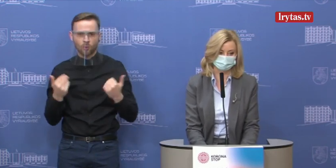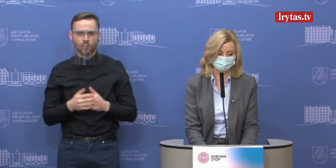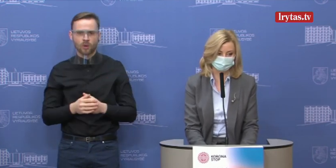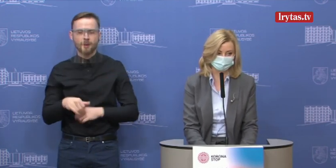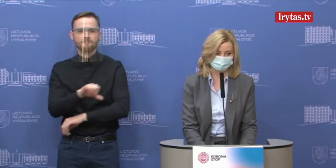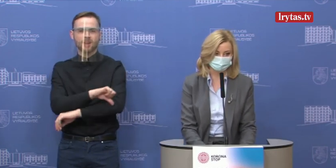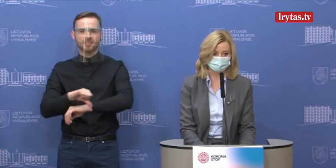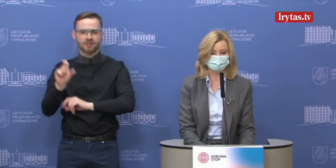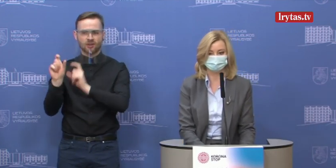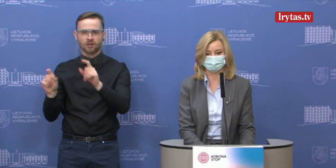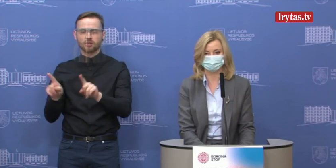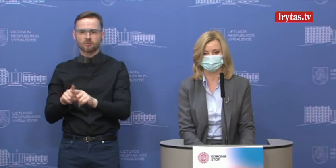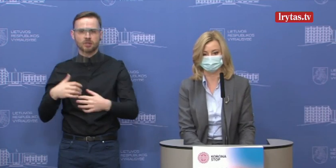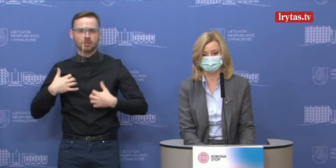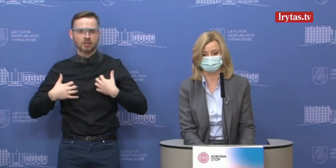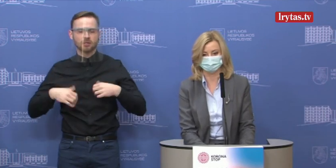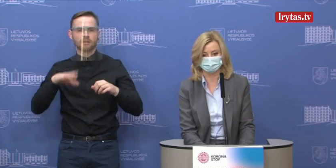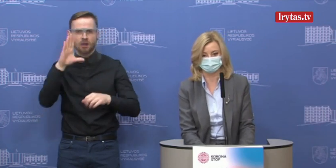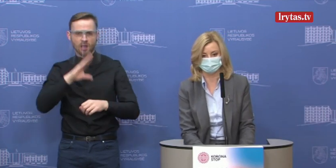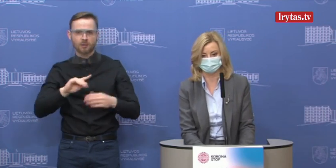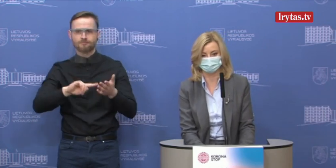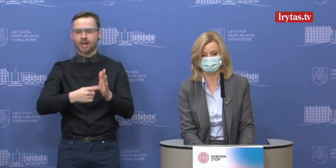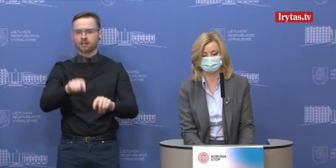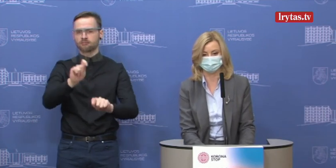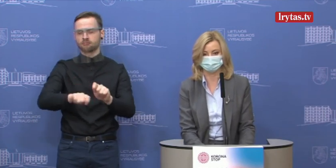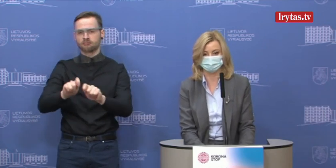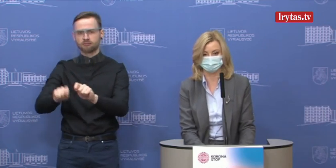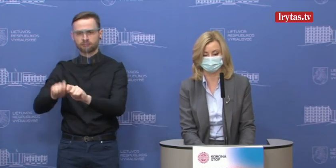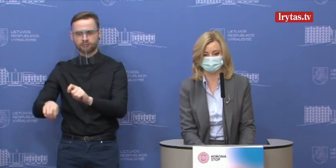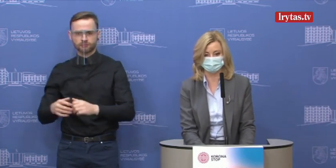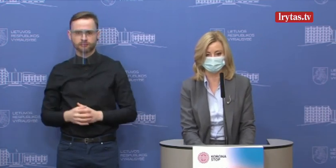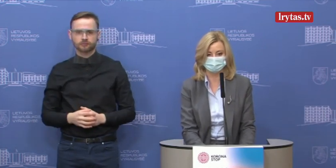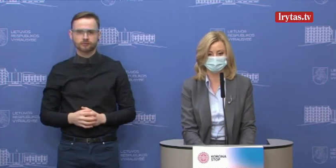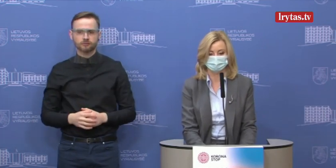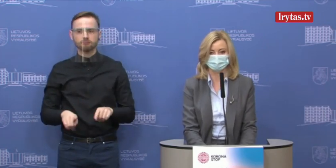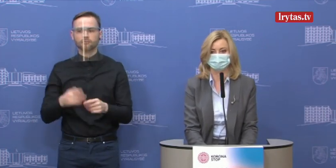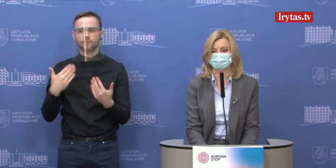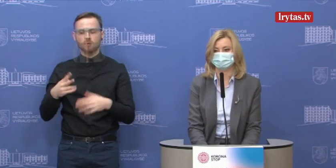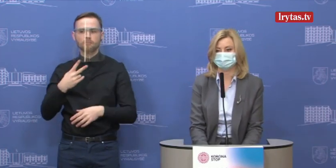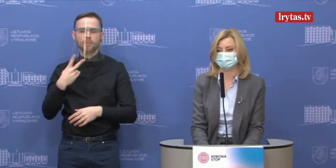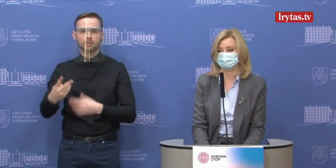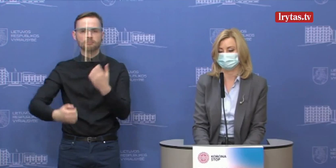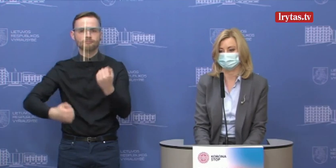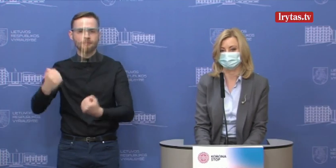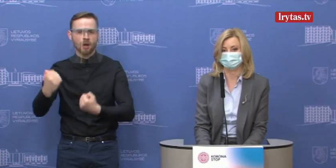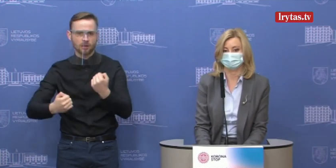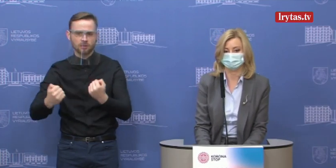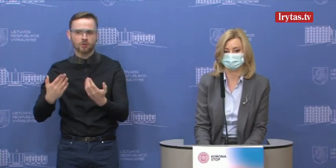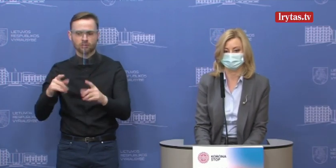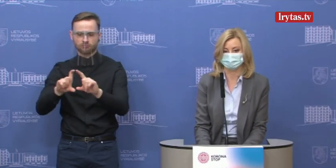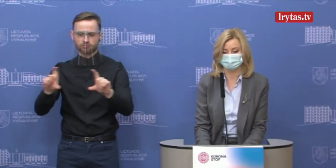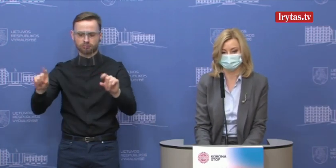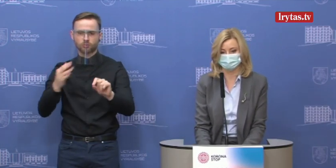Pasieniečiai labai operatyviai ir greit patikrins pasus, nes aišku, matom jau transporto priemonė, kokios